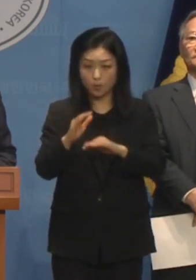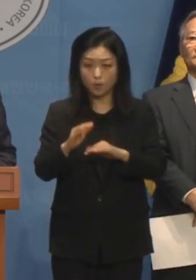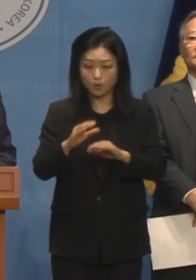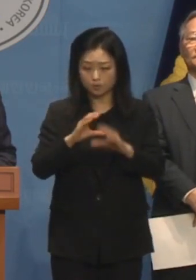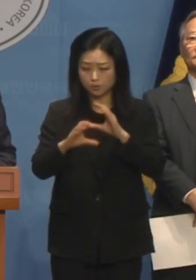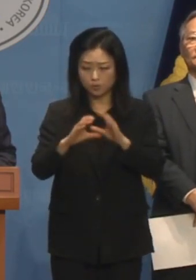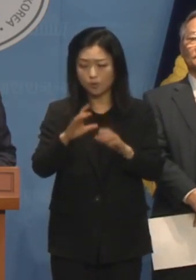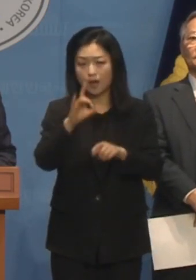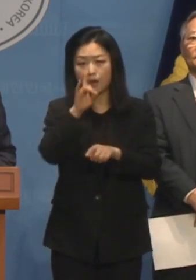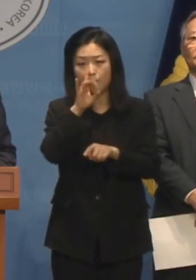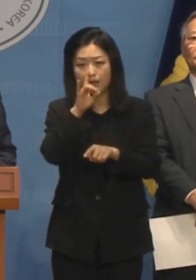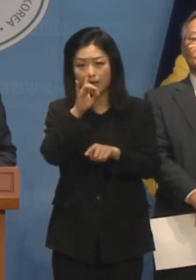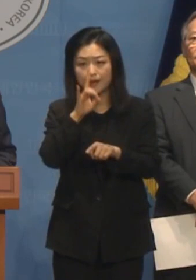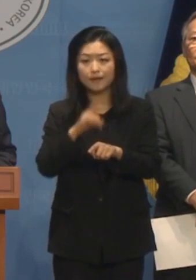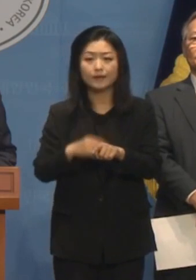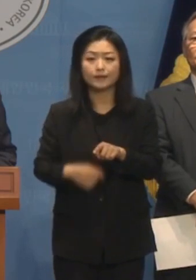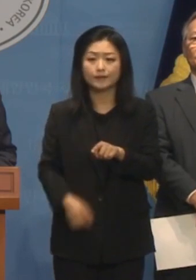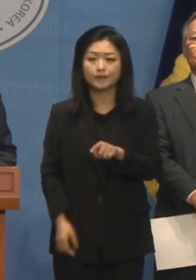소통이 안 되고